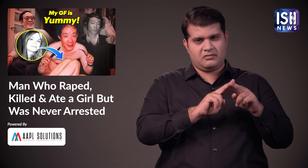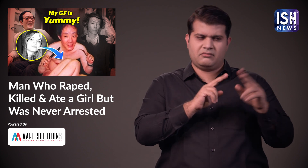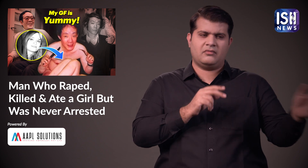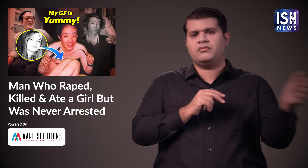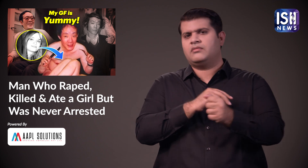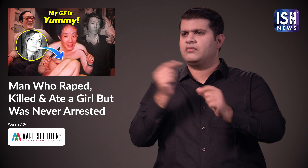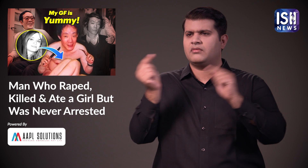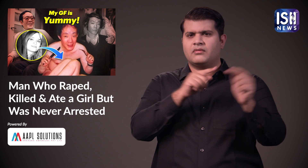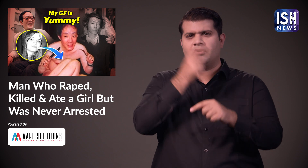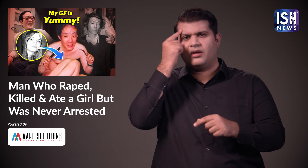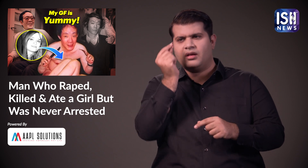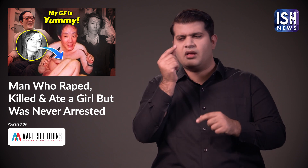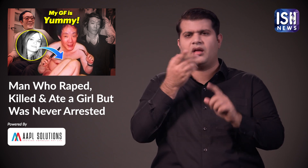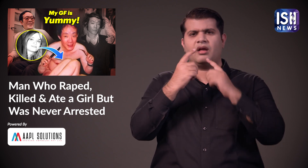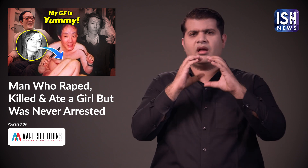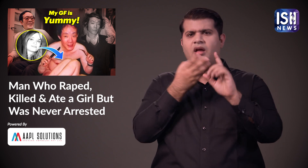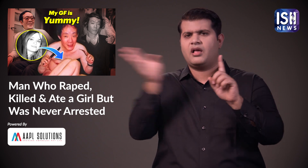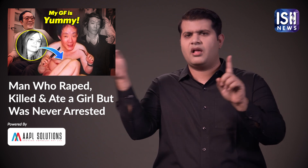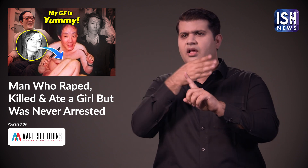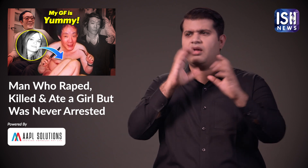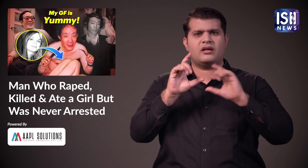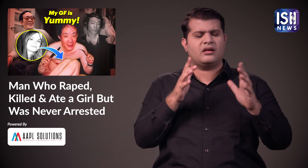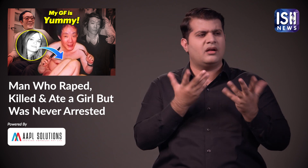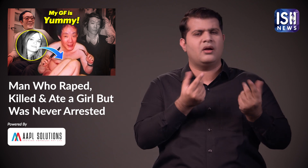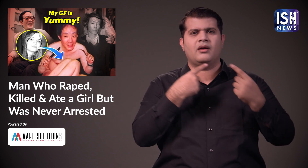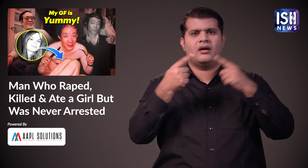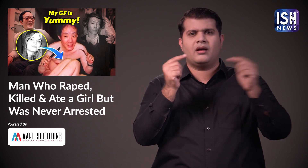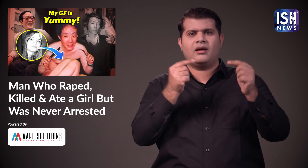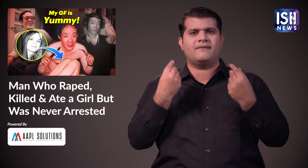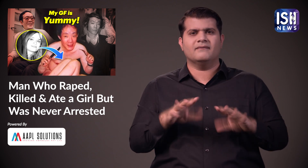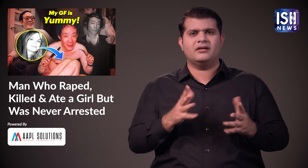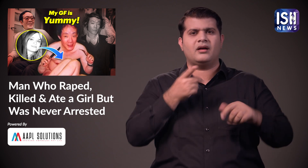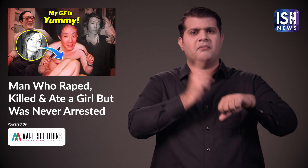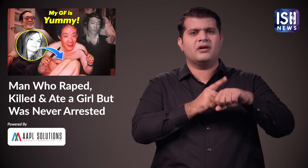अगर वह मानसिक रूप से फिट नहीं होता तो केस लड़ना और सजा देना मुश्किल होता।